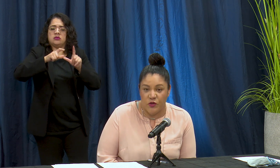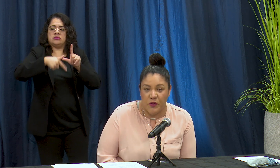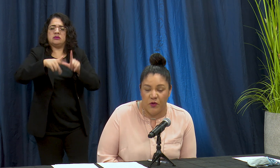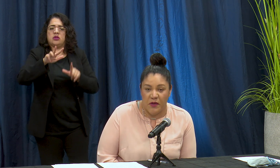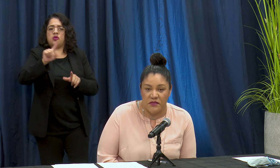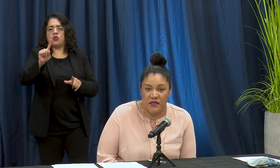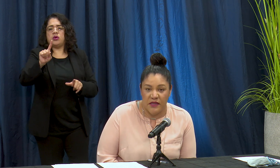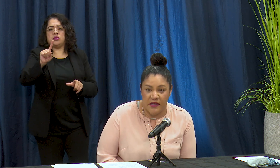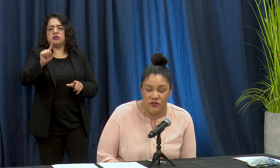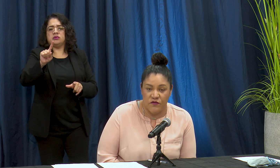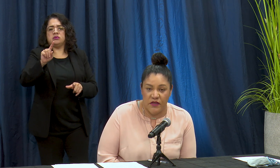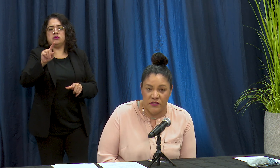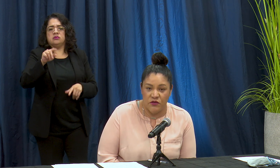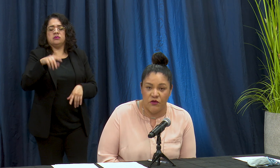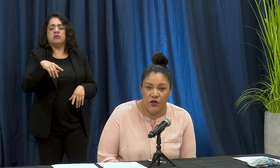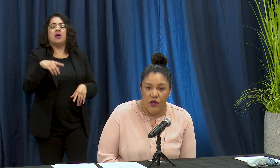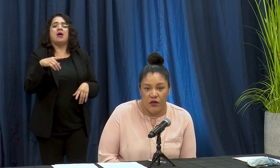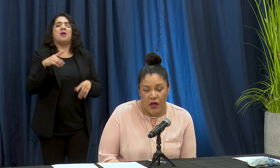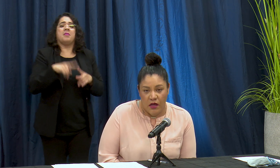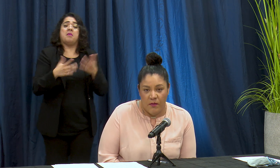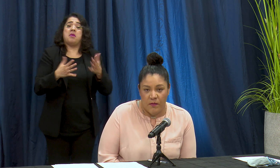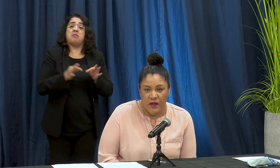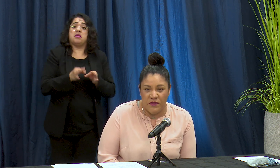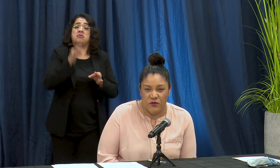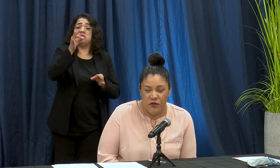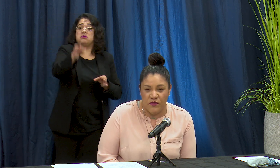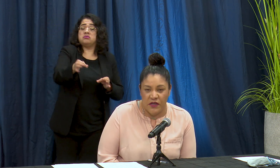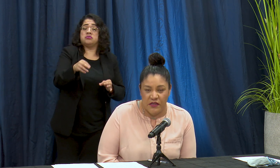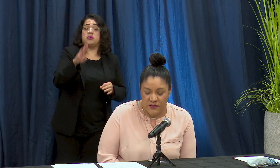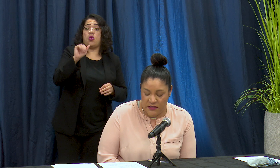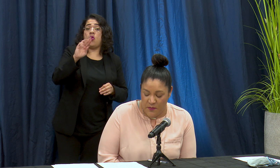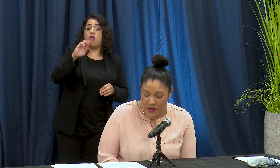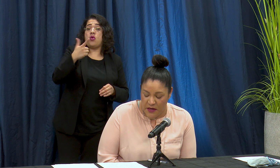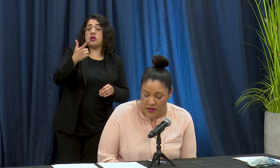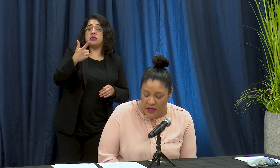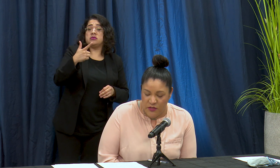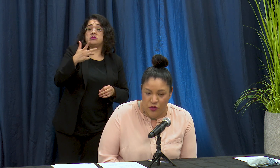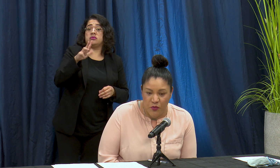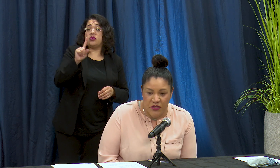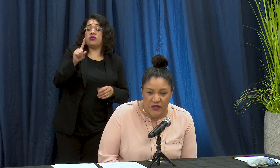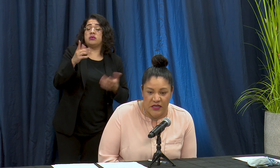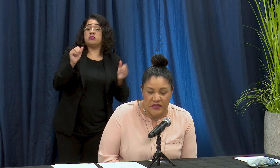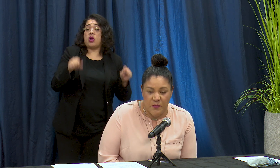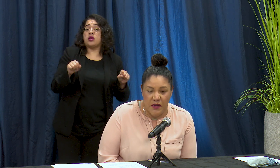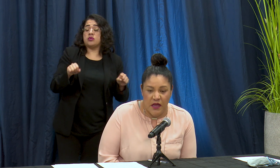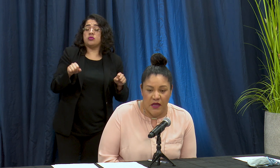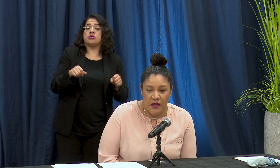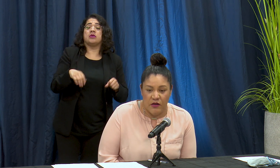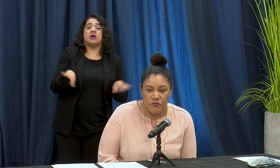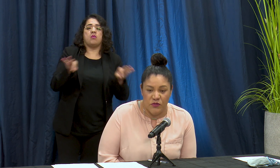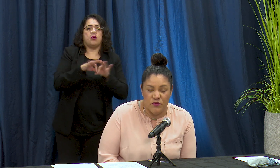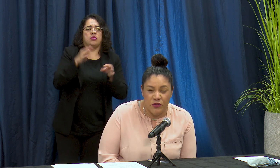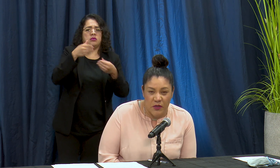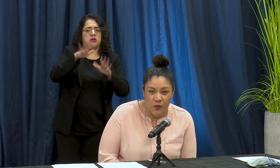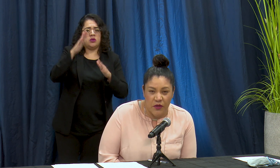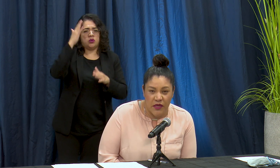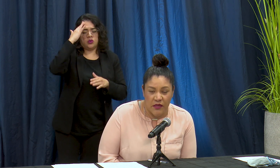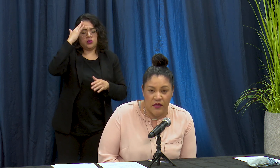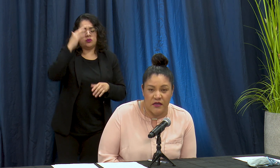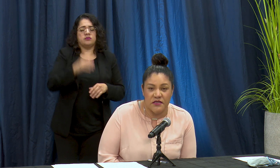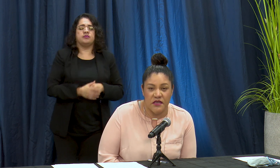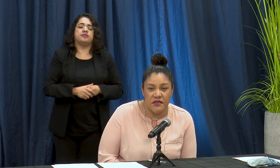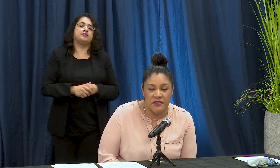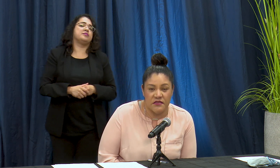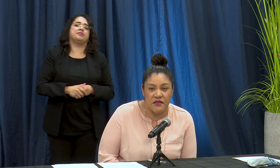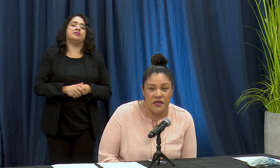de agosto, pero más detalles sobre eso tal vez como al final de esta semana. Es muy importante que sepan, al mismo tiempo